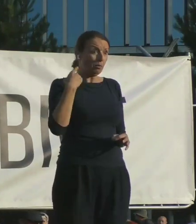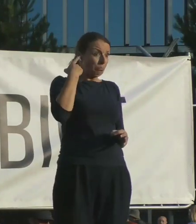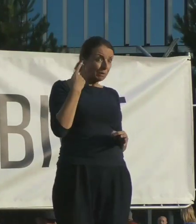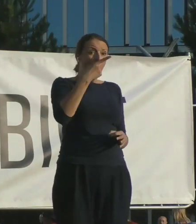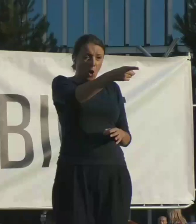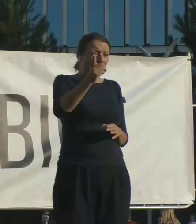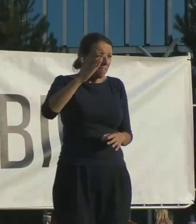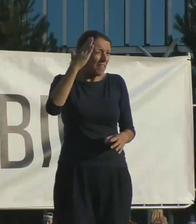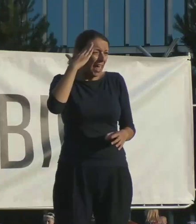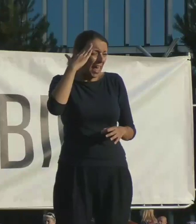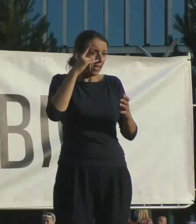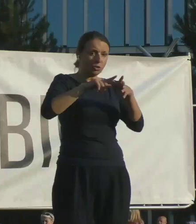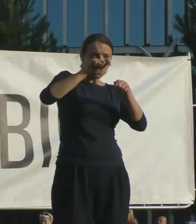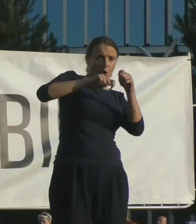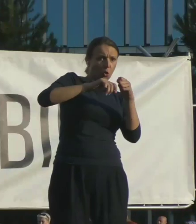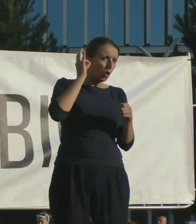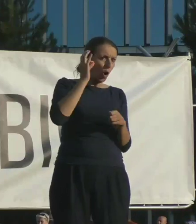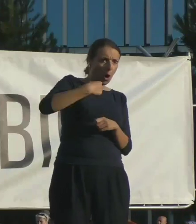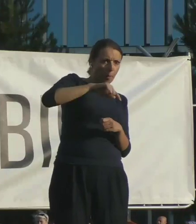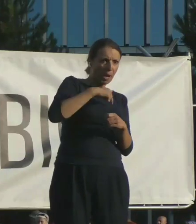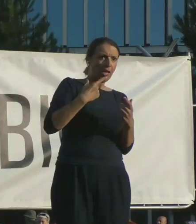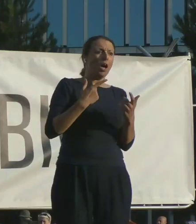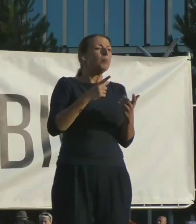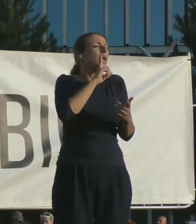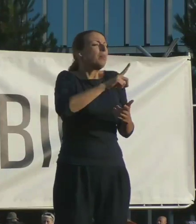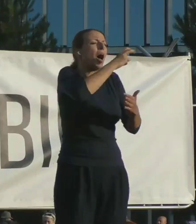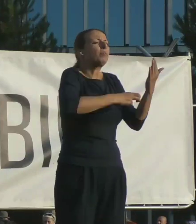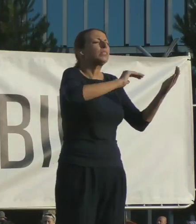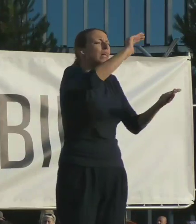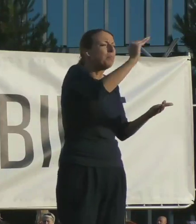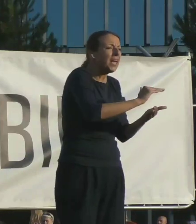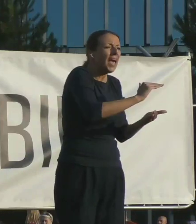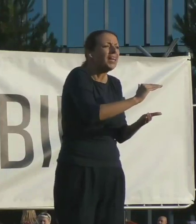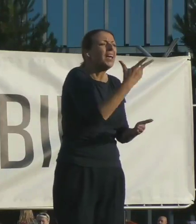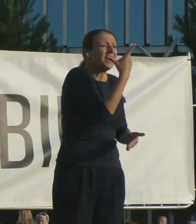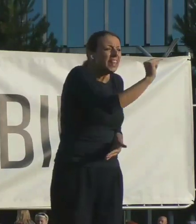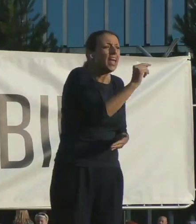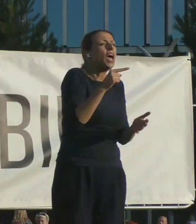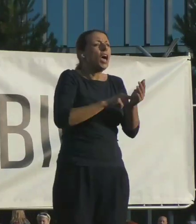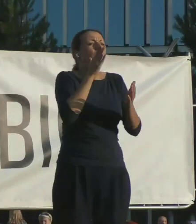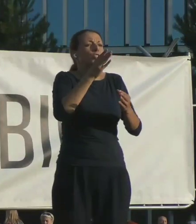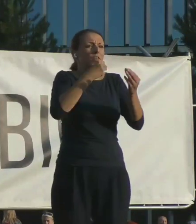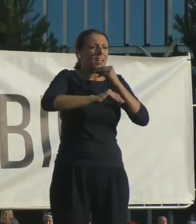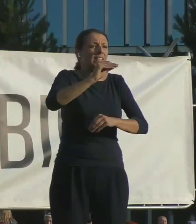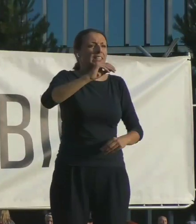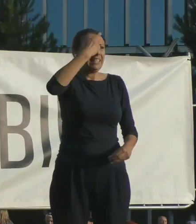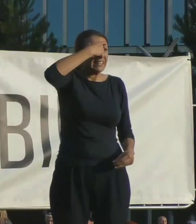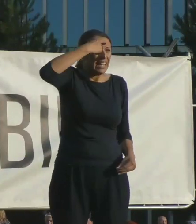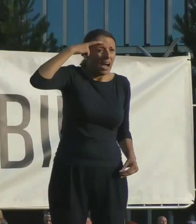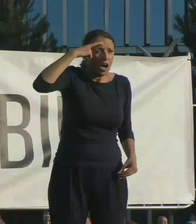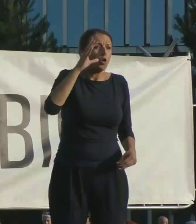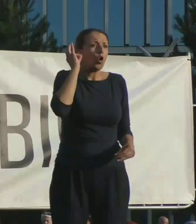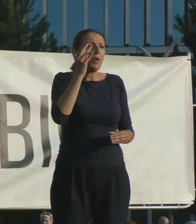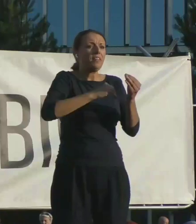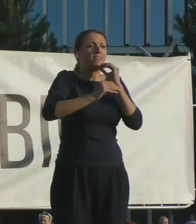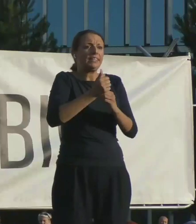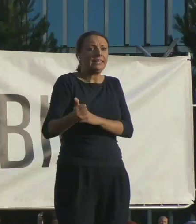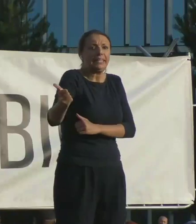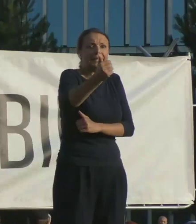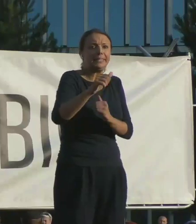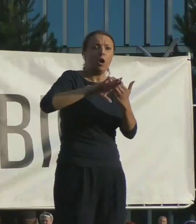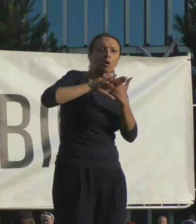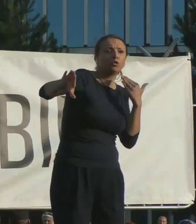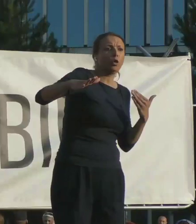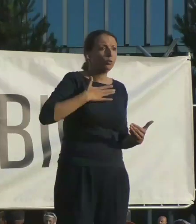kroku. Tych aborcji nie będzie mniej. Po prostu będą bardziej traumatyczne, kobiety będą bardziej wyizolowane. Ale oni tego